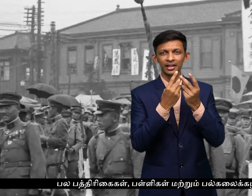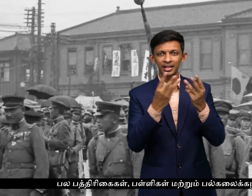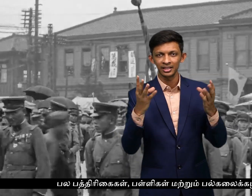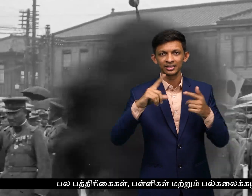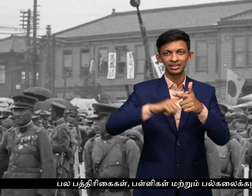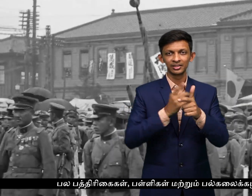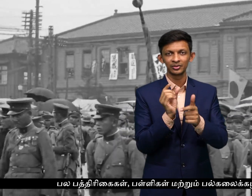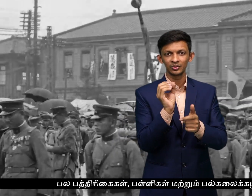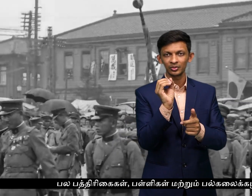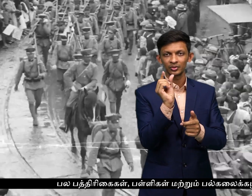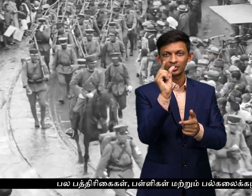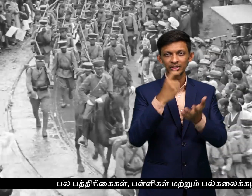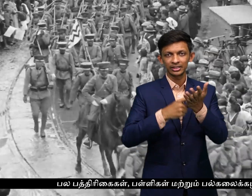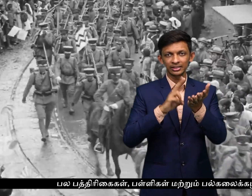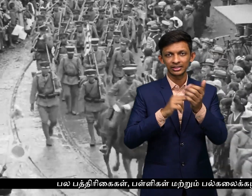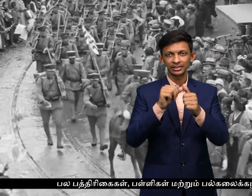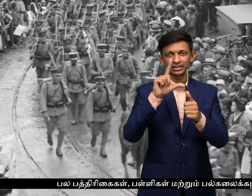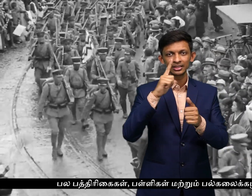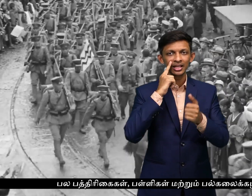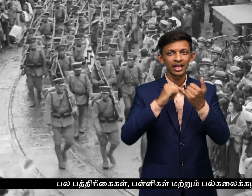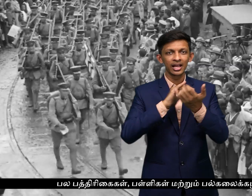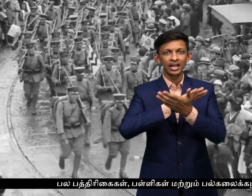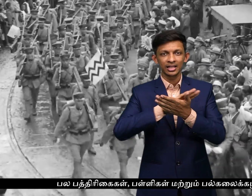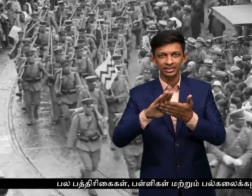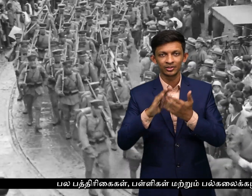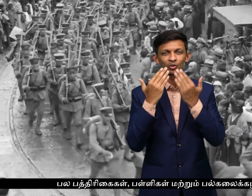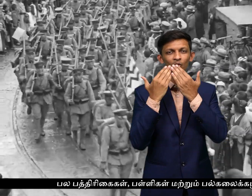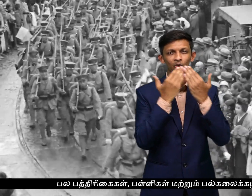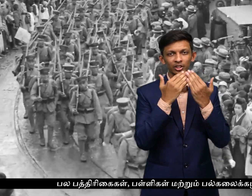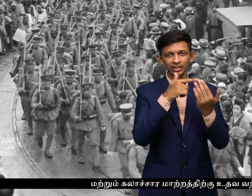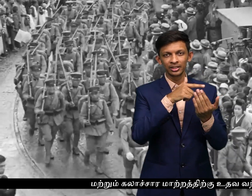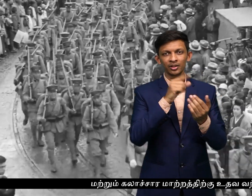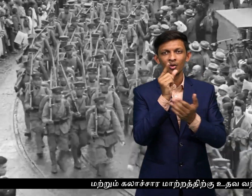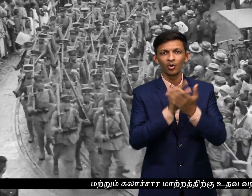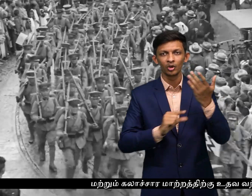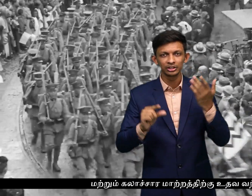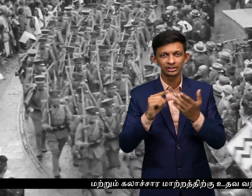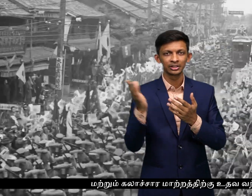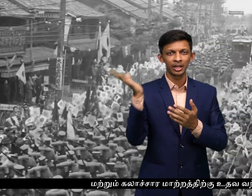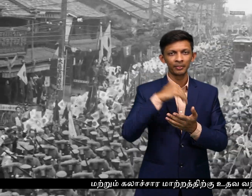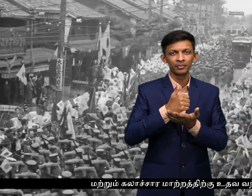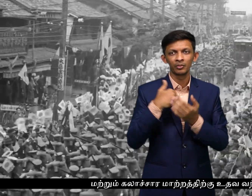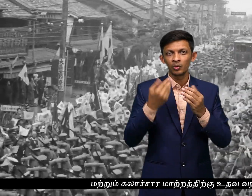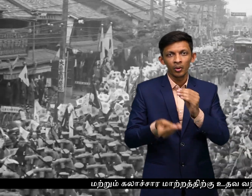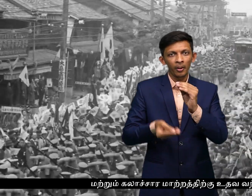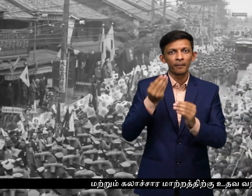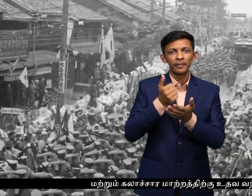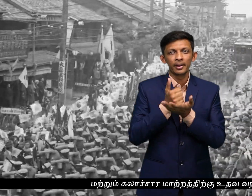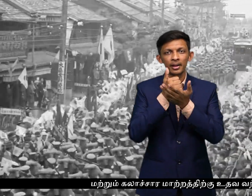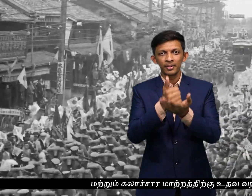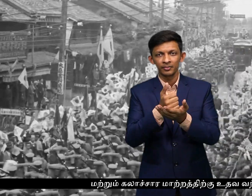பல பத்திரிகைகள், பள்ளிகள் மற்றும் பல்கலைக்கழகங்கள் சமூக மற்றும் கலாச்சார மாற்றத்திற்கு உதவ